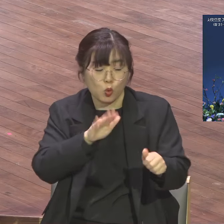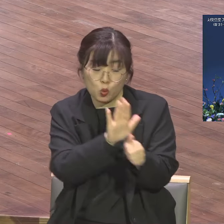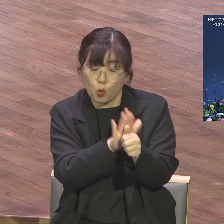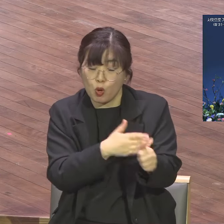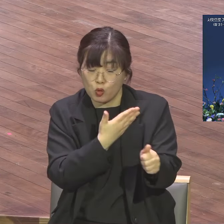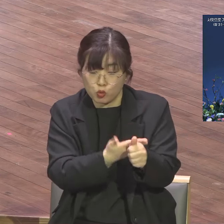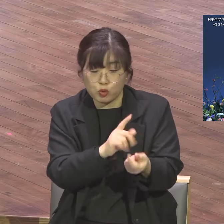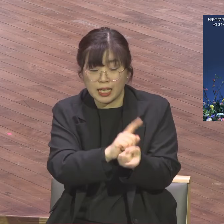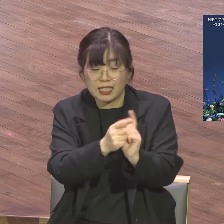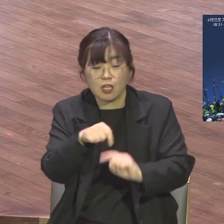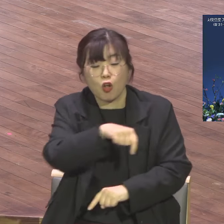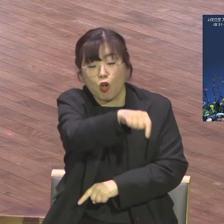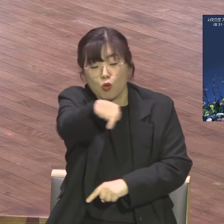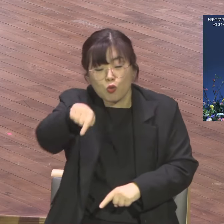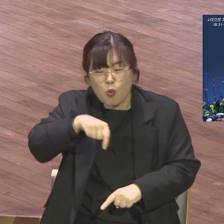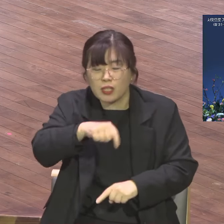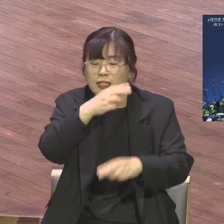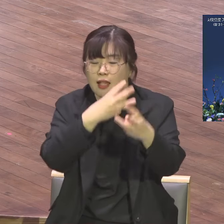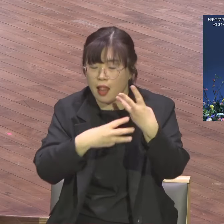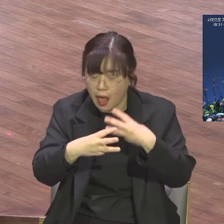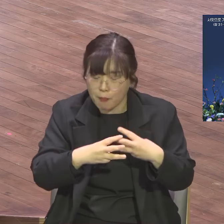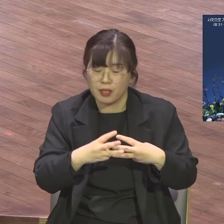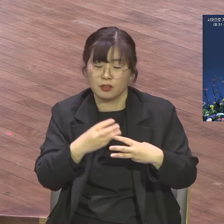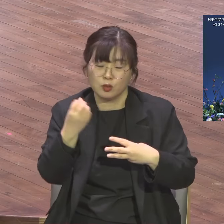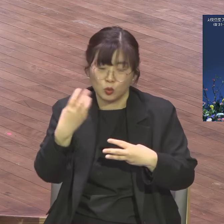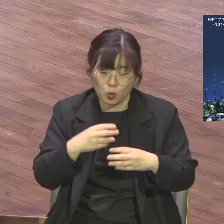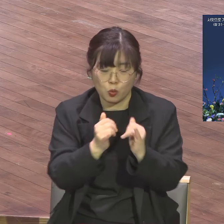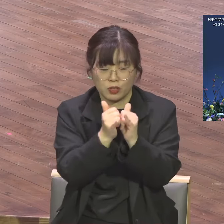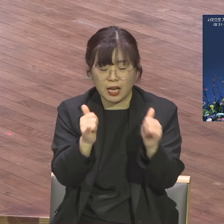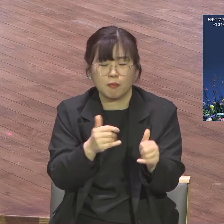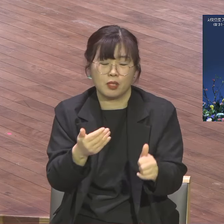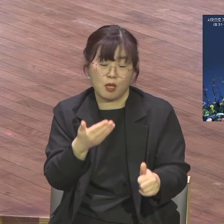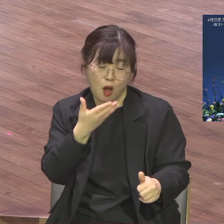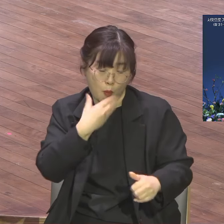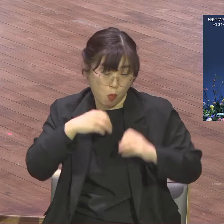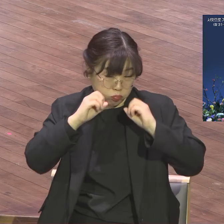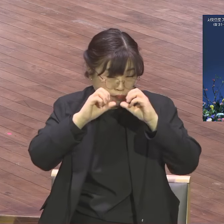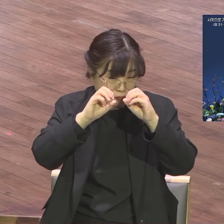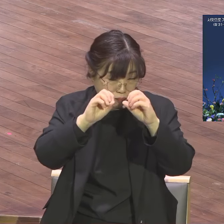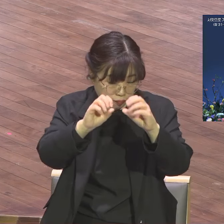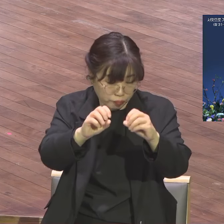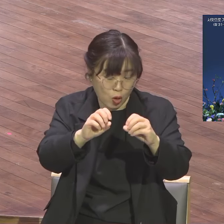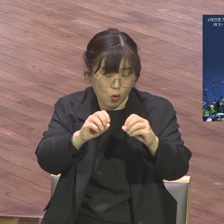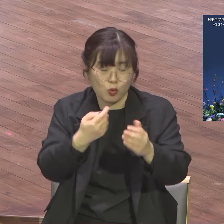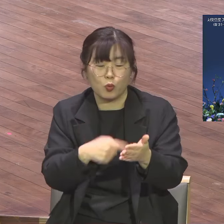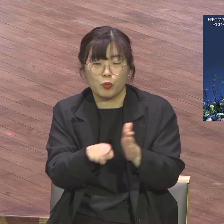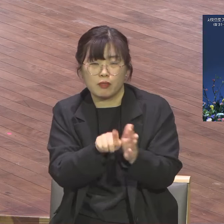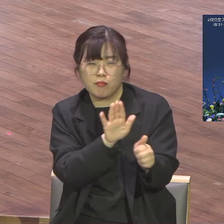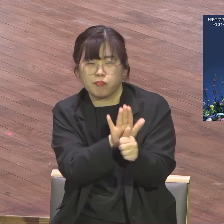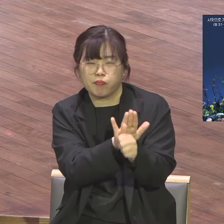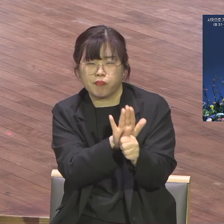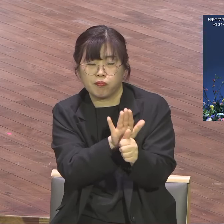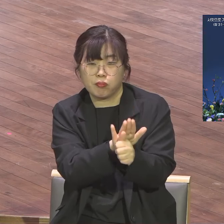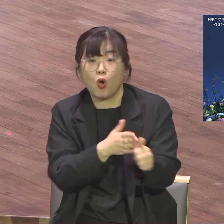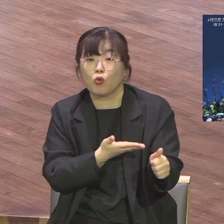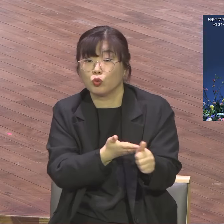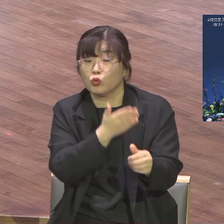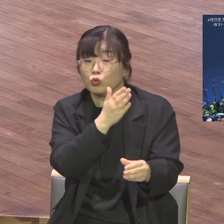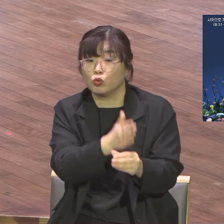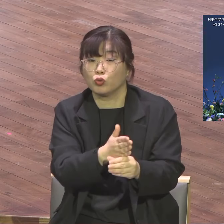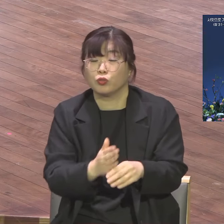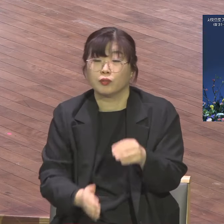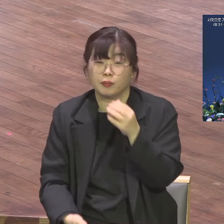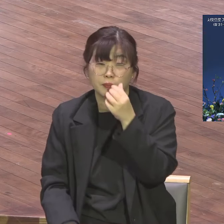하는 거예요. 그거 가서 1년 하고 연장 또 1년 하고 또 1년 더 할 수 있어요. 그 이제